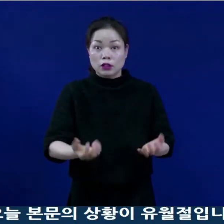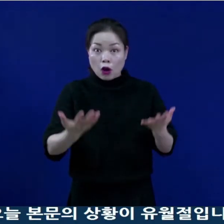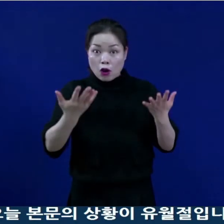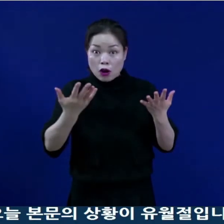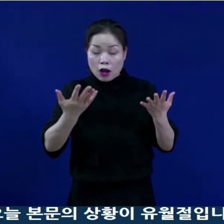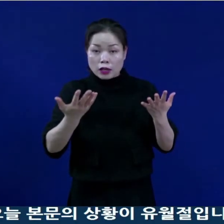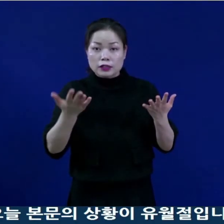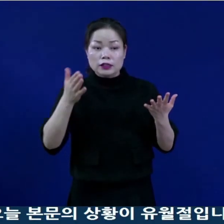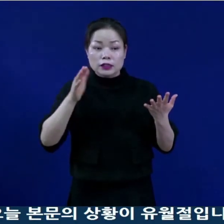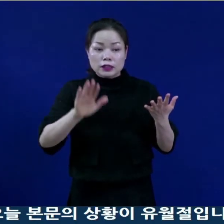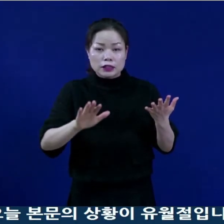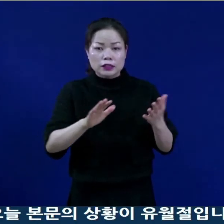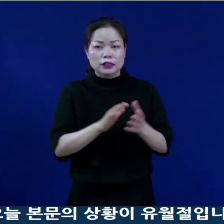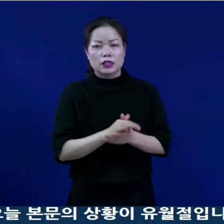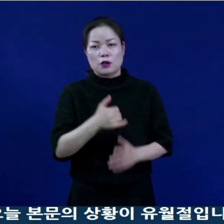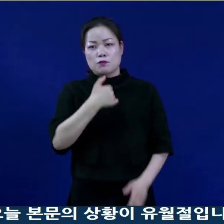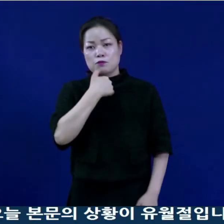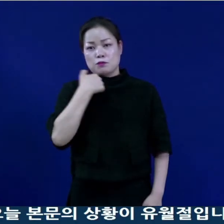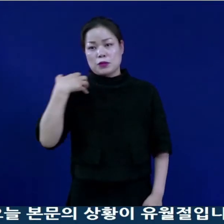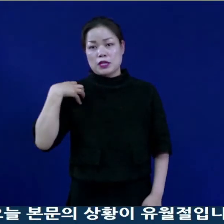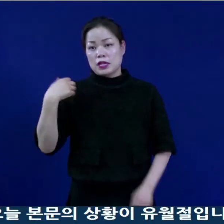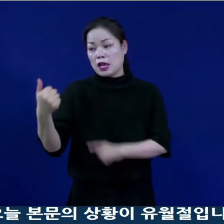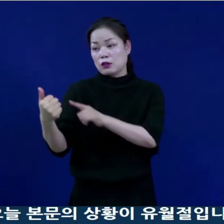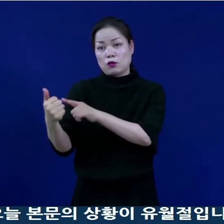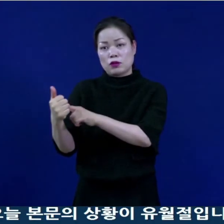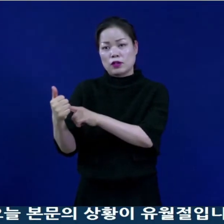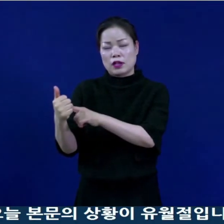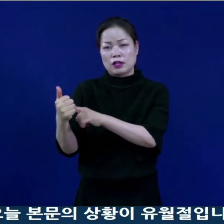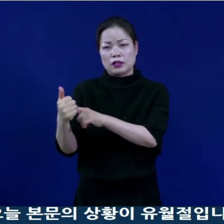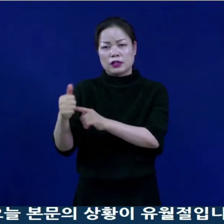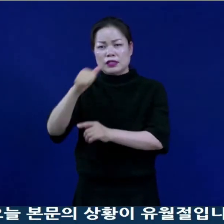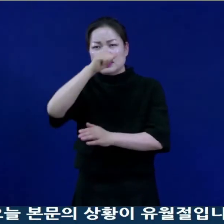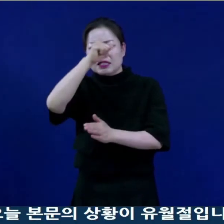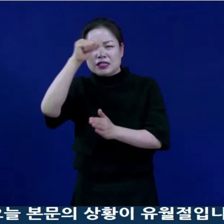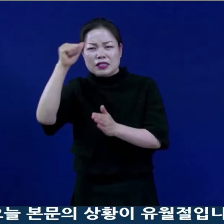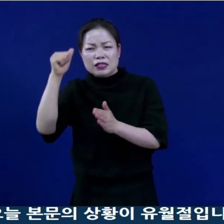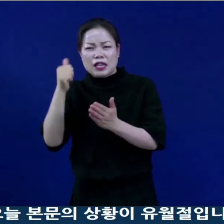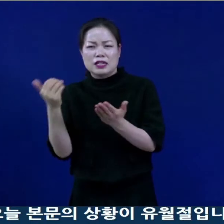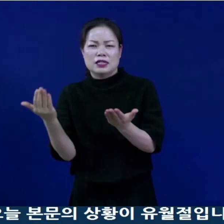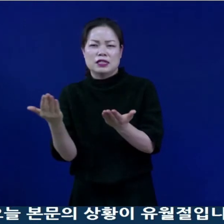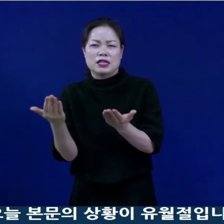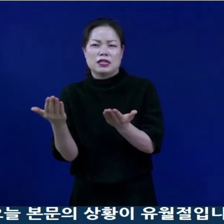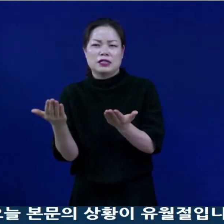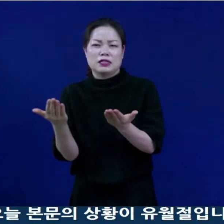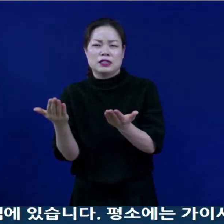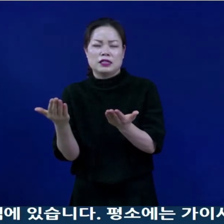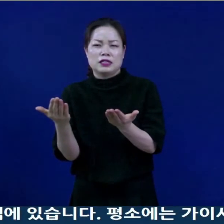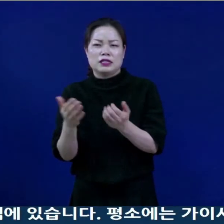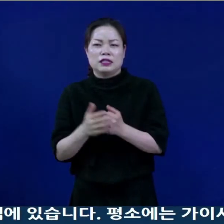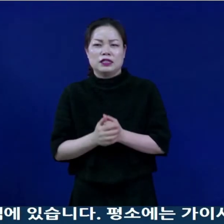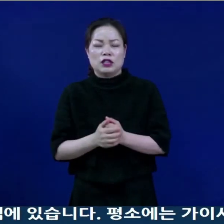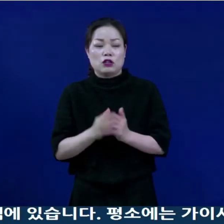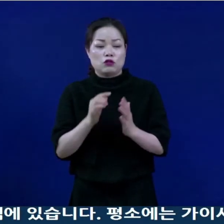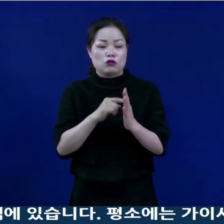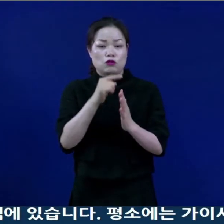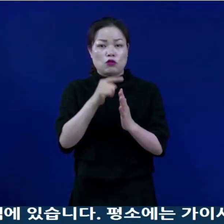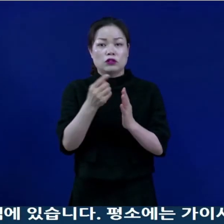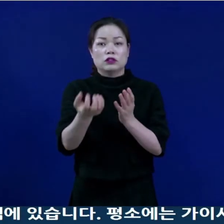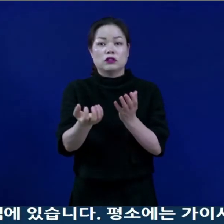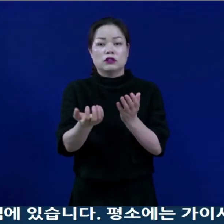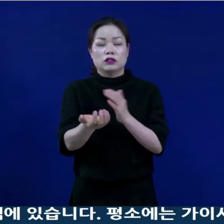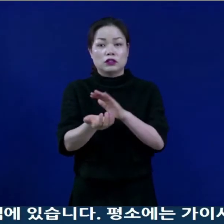코앞에 두고 이 빌라도에게 아주 일생일대의 사건이 벌어집니다. 그는 이 유월절